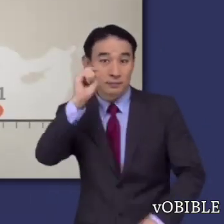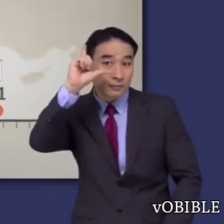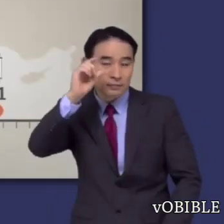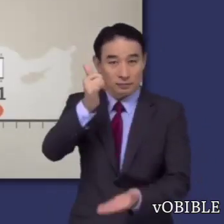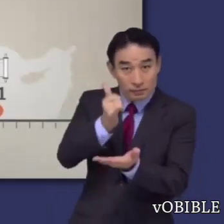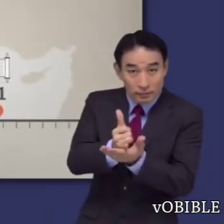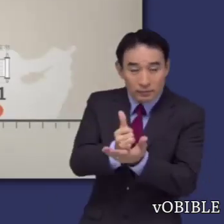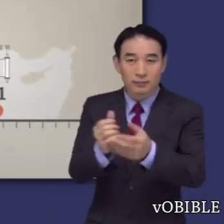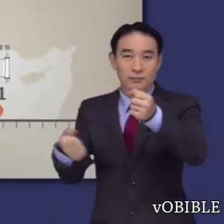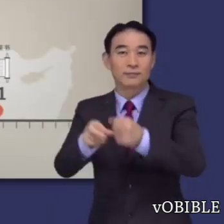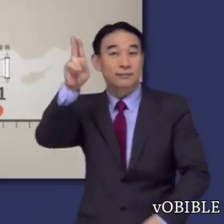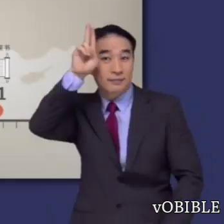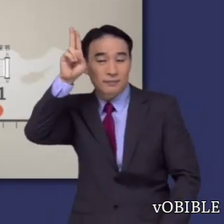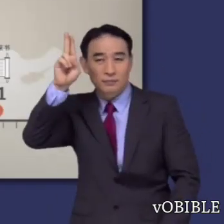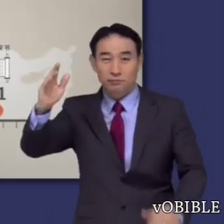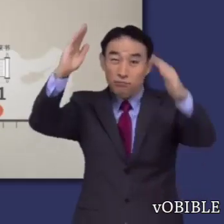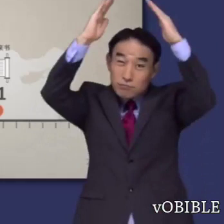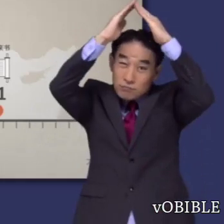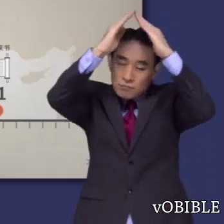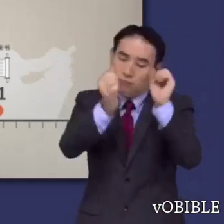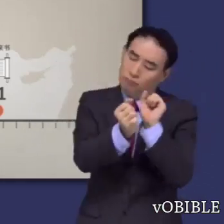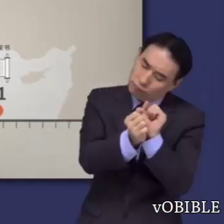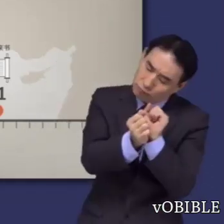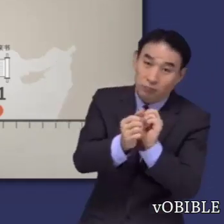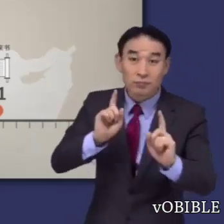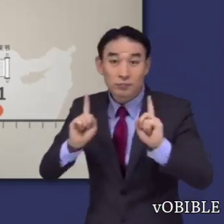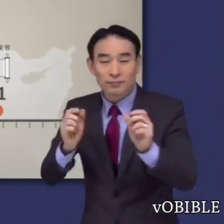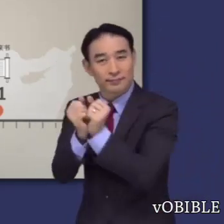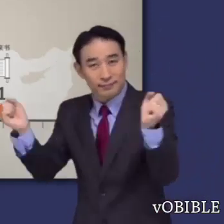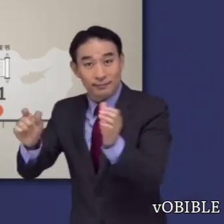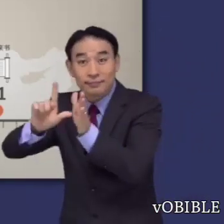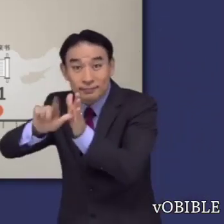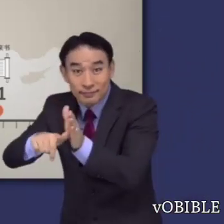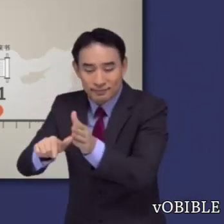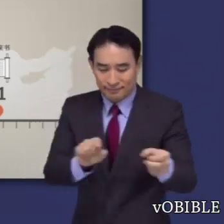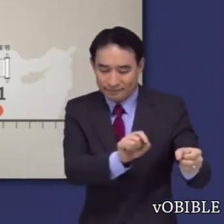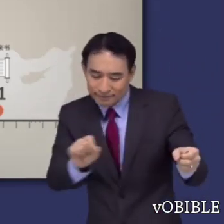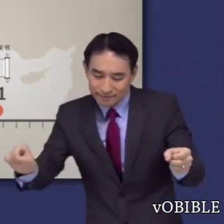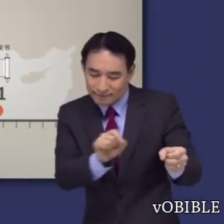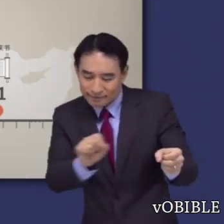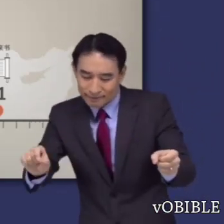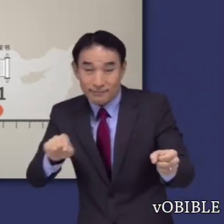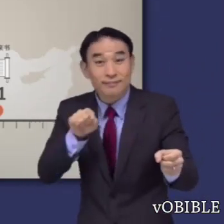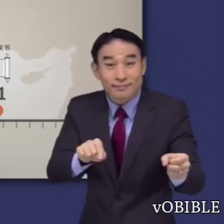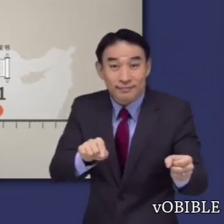保罗大约在公元61年写下这封信，他也大概在那时候从罗马获